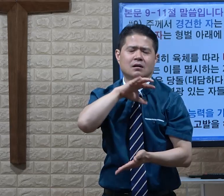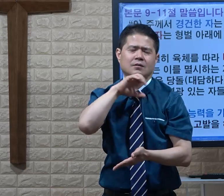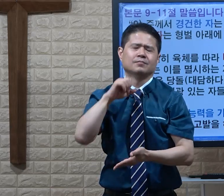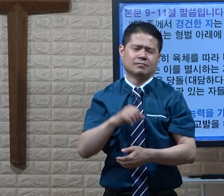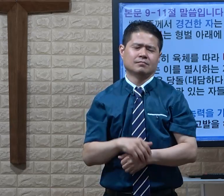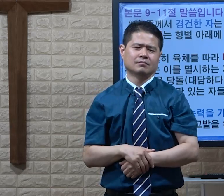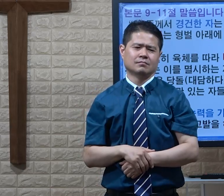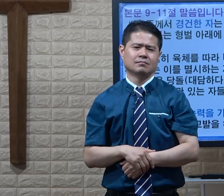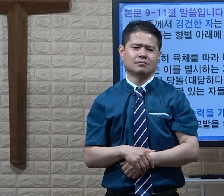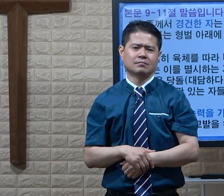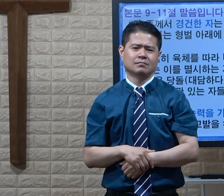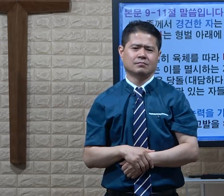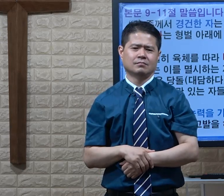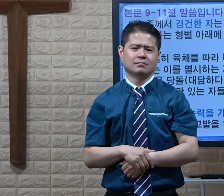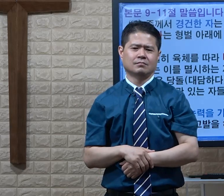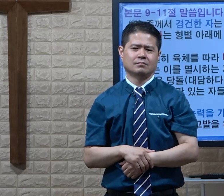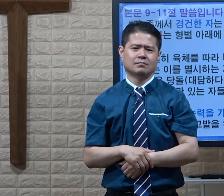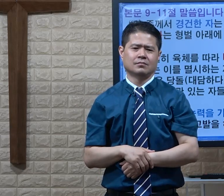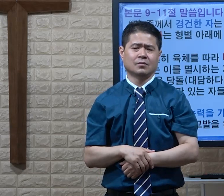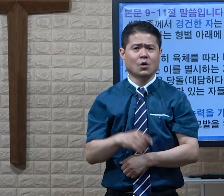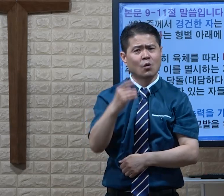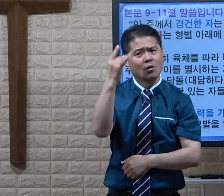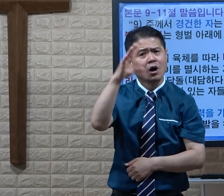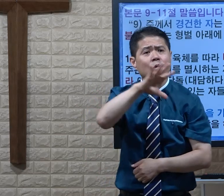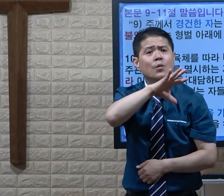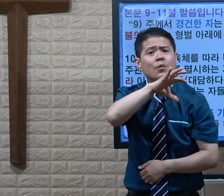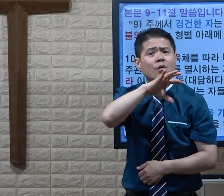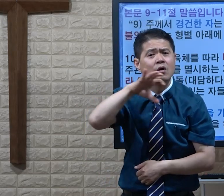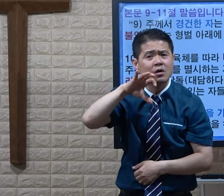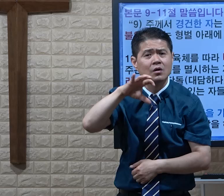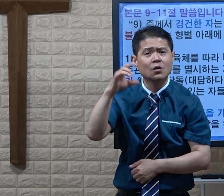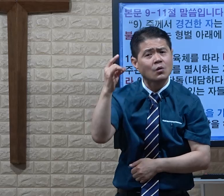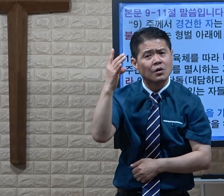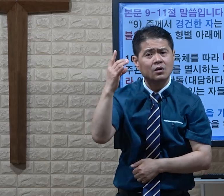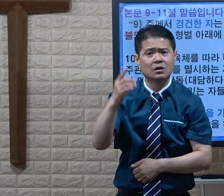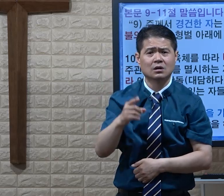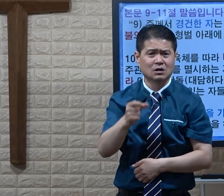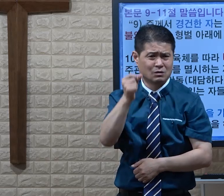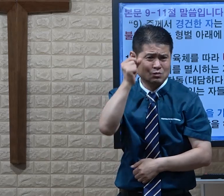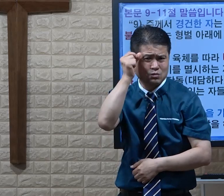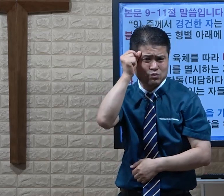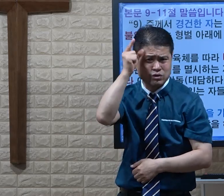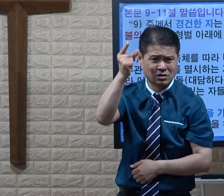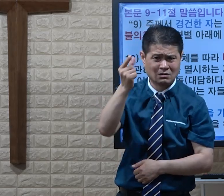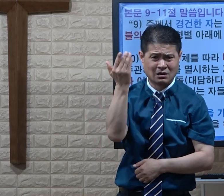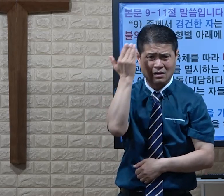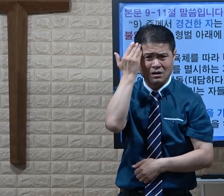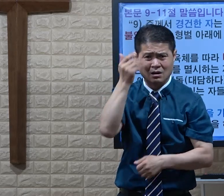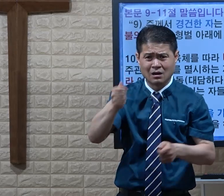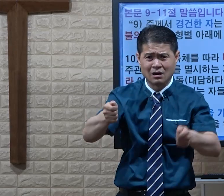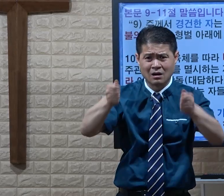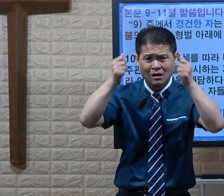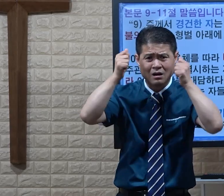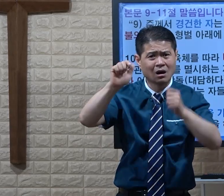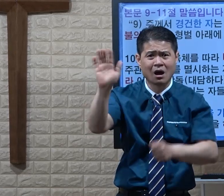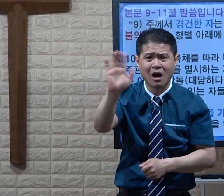바랍니다. 이것이 바울의 요청입니다. 바울은 왜 했을까요? 정말 뛰어난